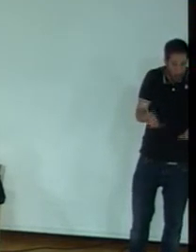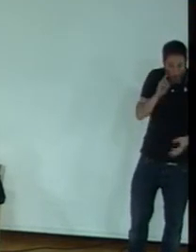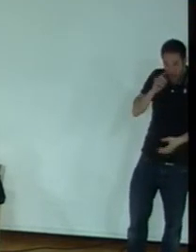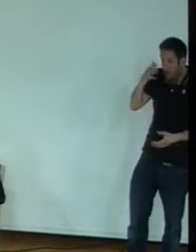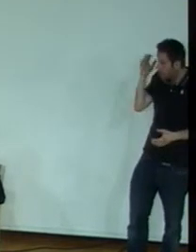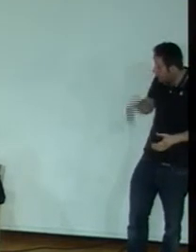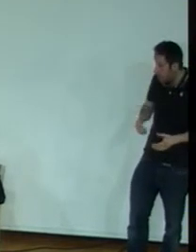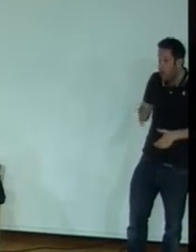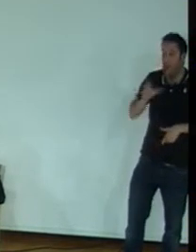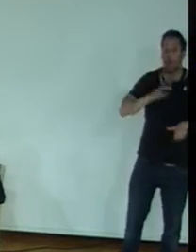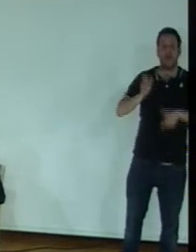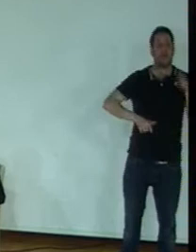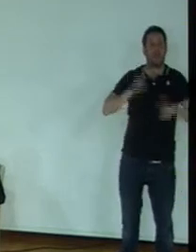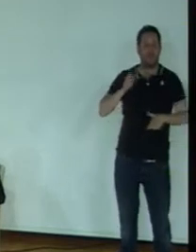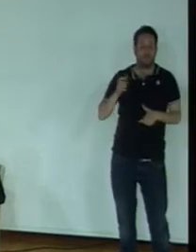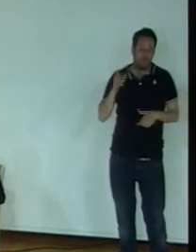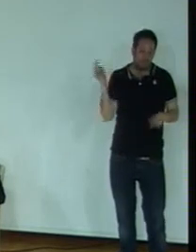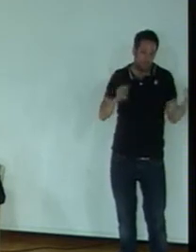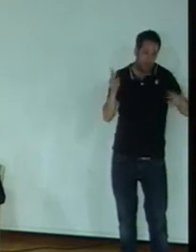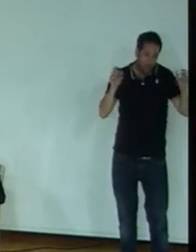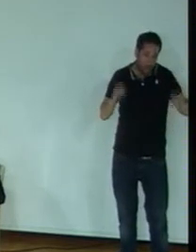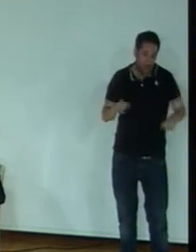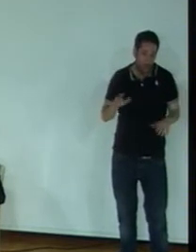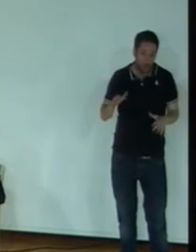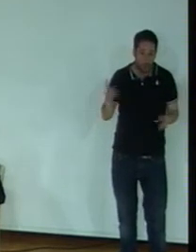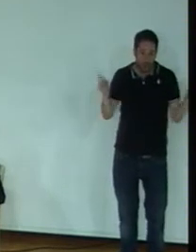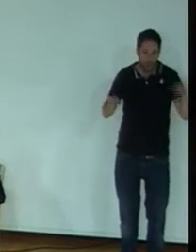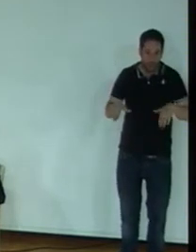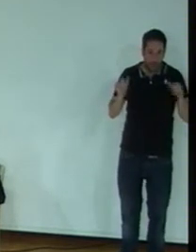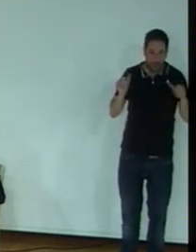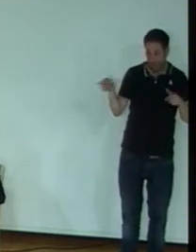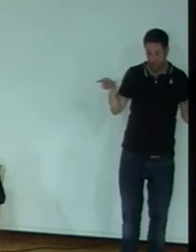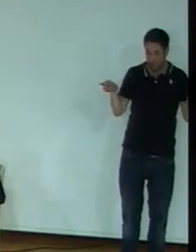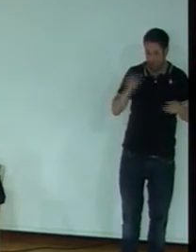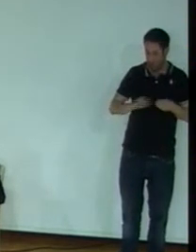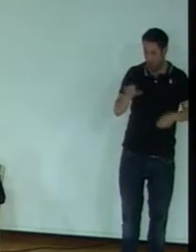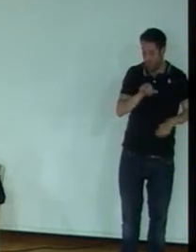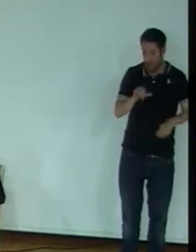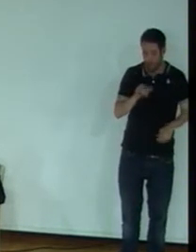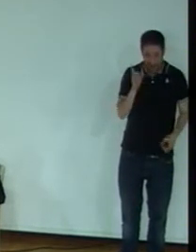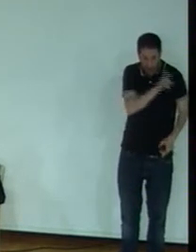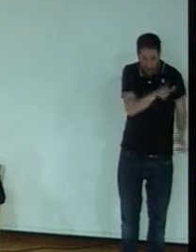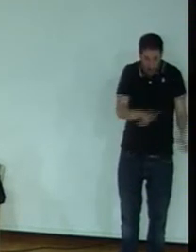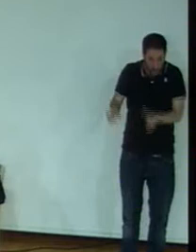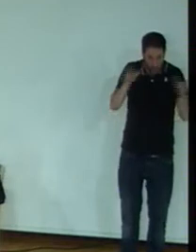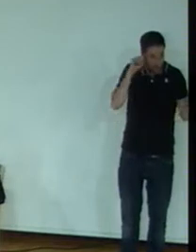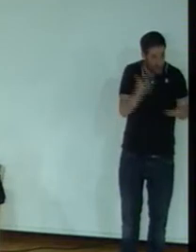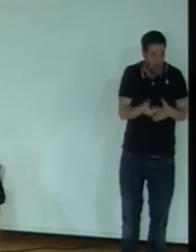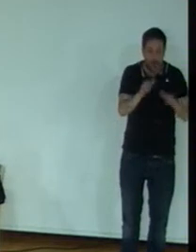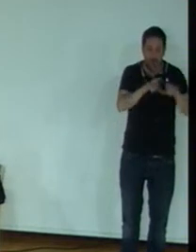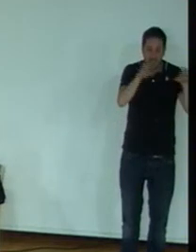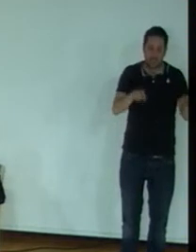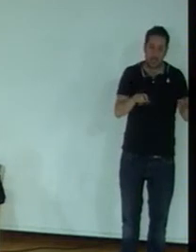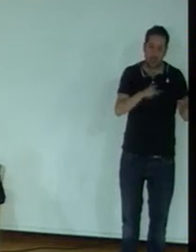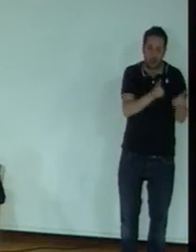façon, il y aura bien des gens qui auront un accès. Et comment empêcher qu'ils en abusent, c'est très difficile. C'est pour ça qu'il est très important de limiter les